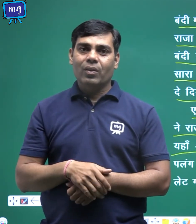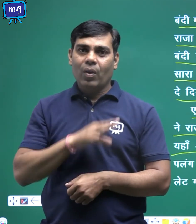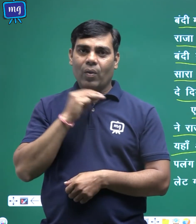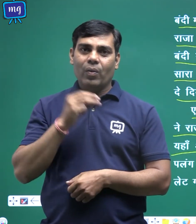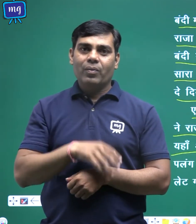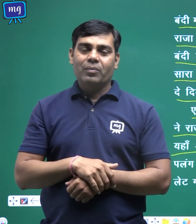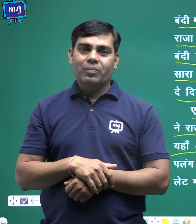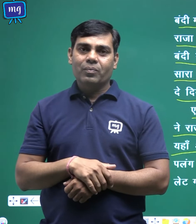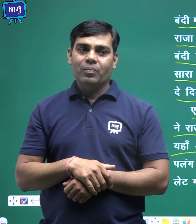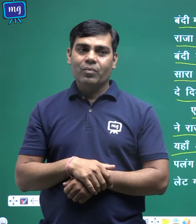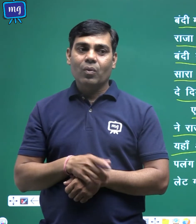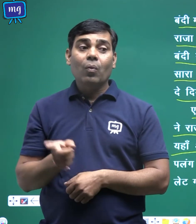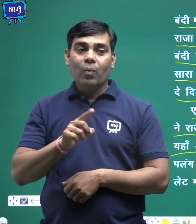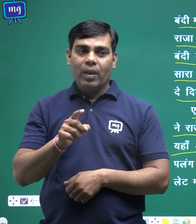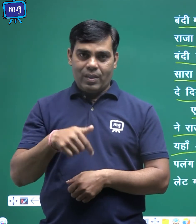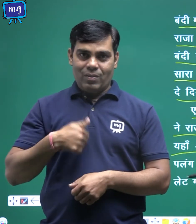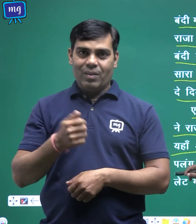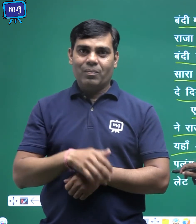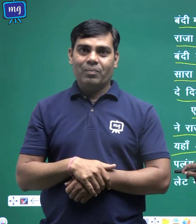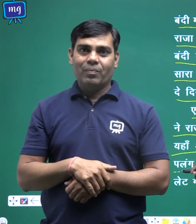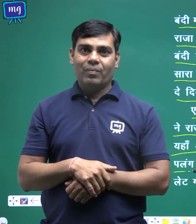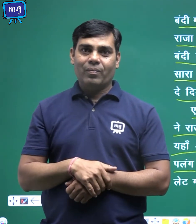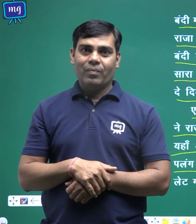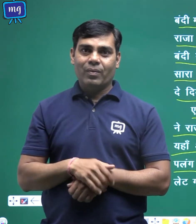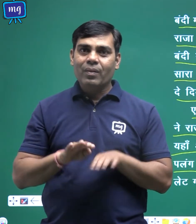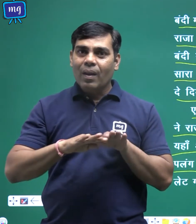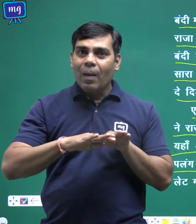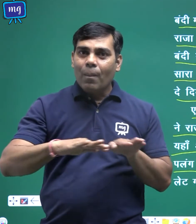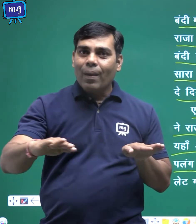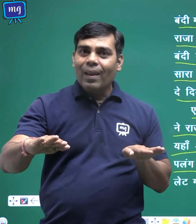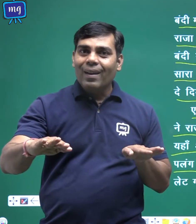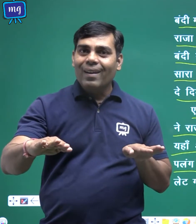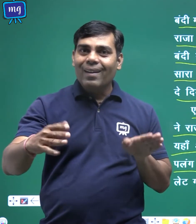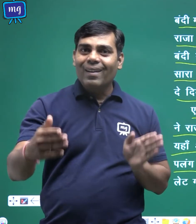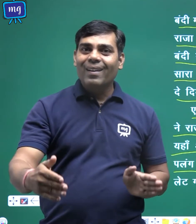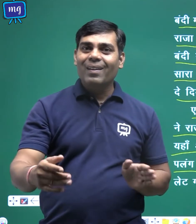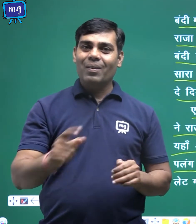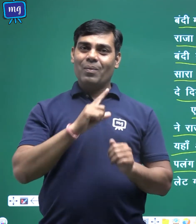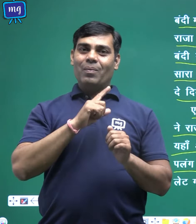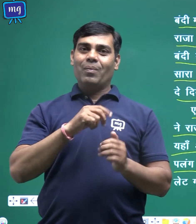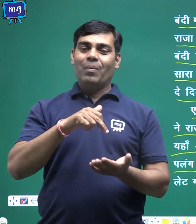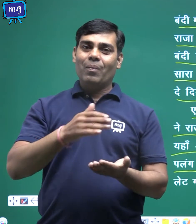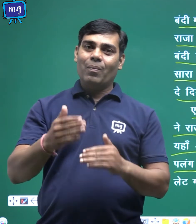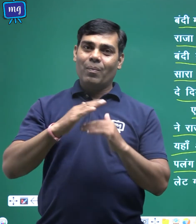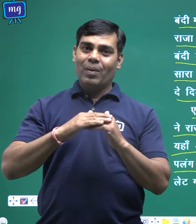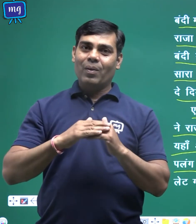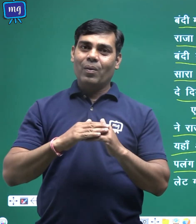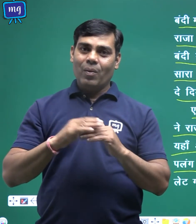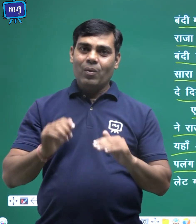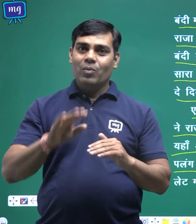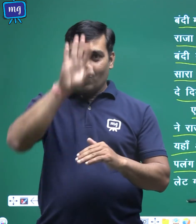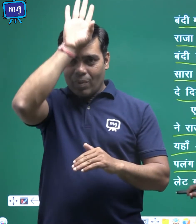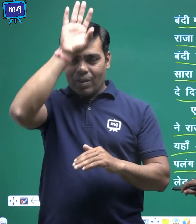और वो स्वयं पलंग पर महल के विशाल कमरे में